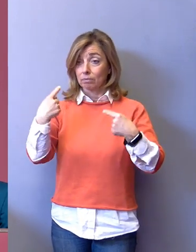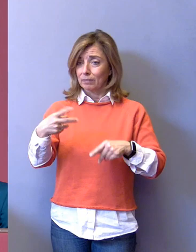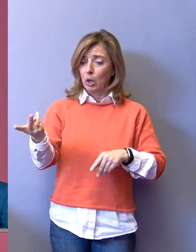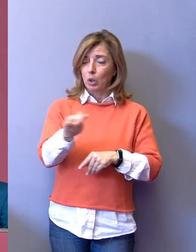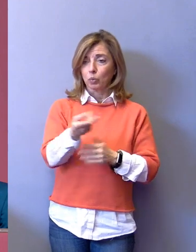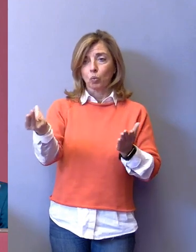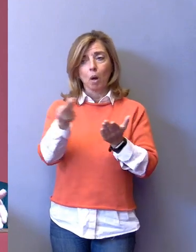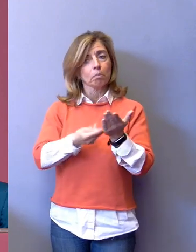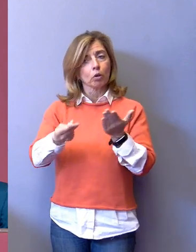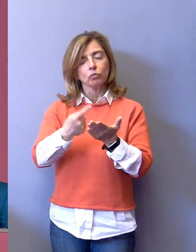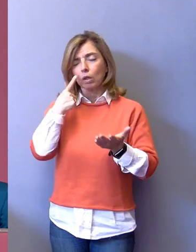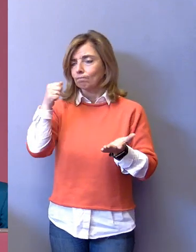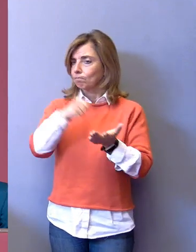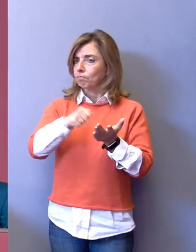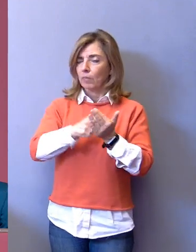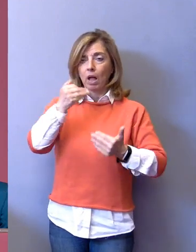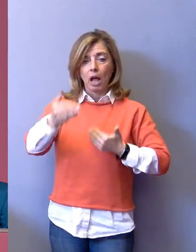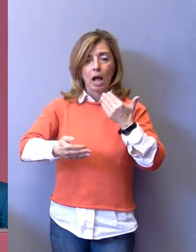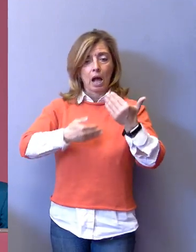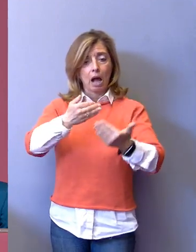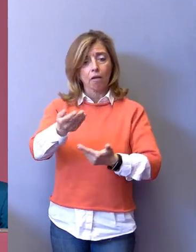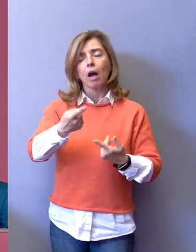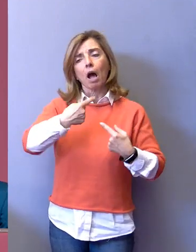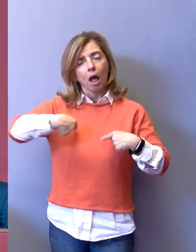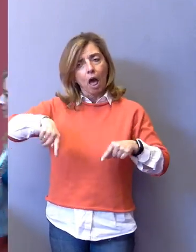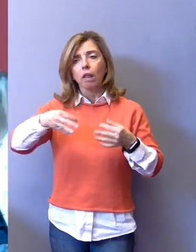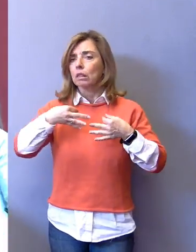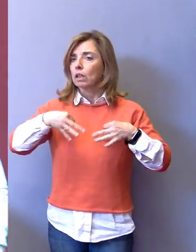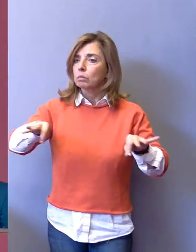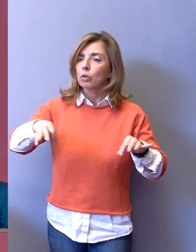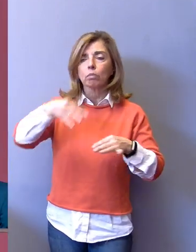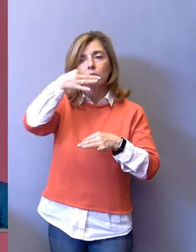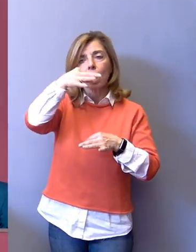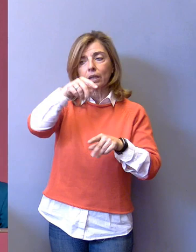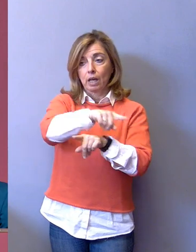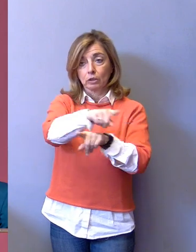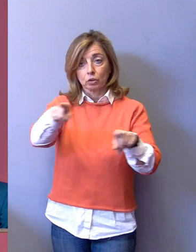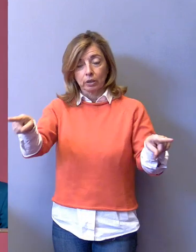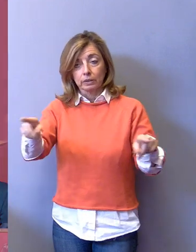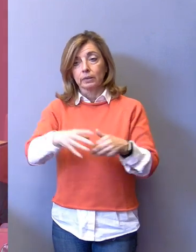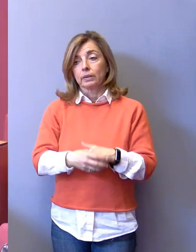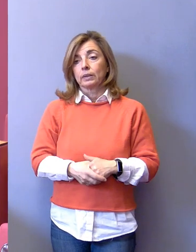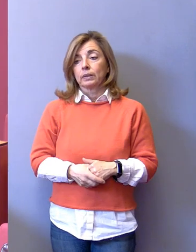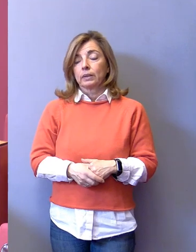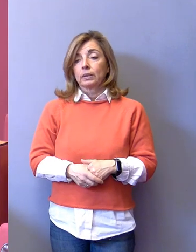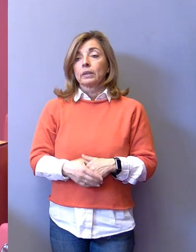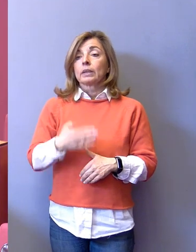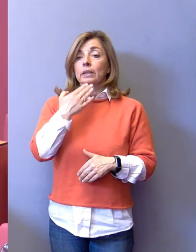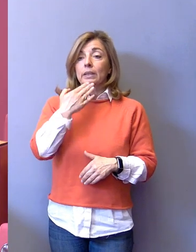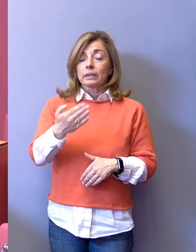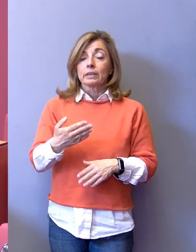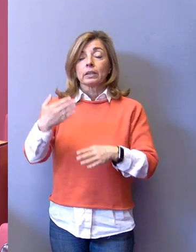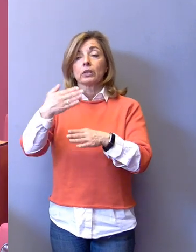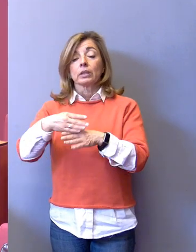chiaramente ci sarà la massima disponibilità a relazionare a lei consiglieri Grazie consigliere